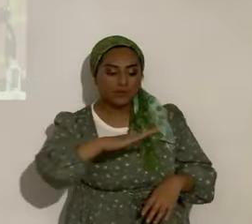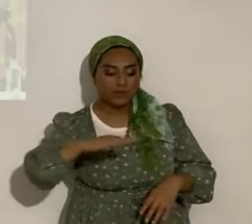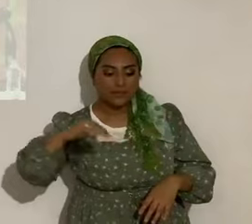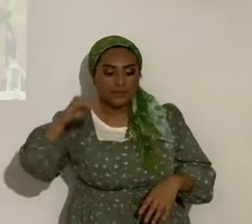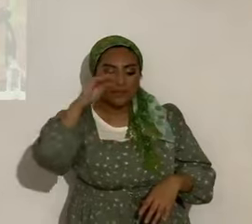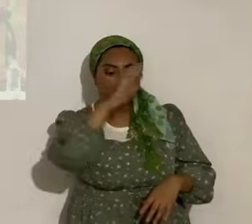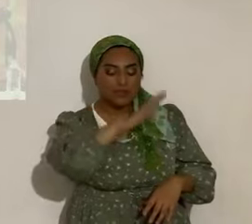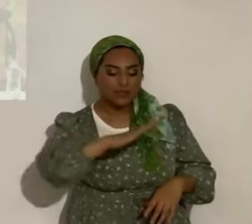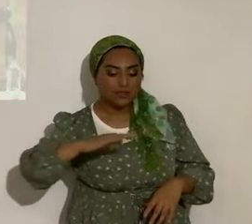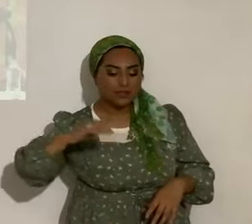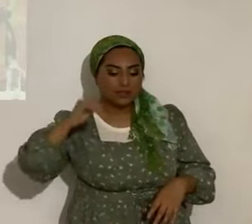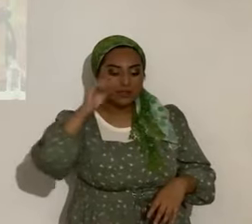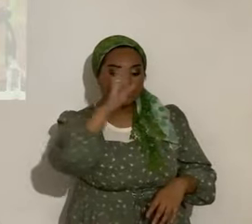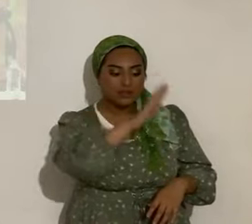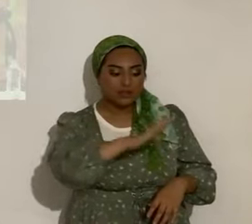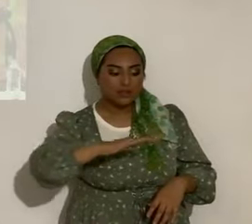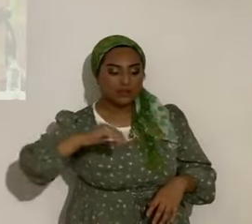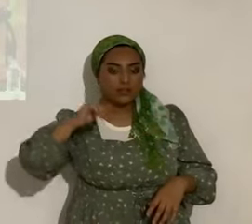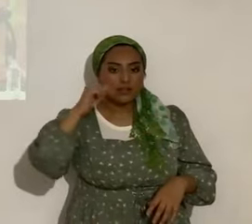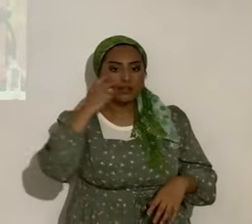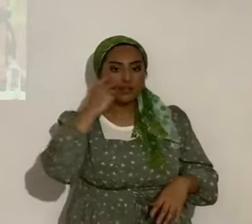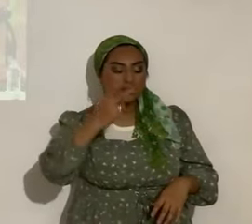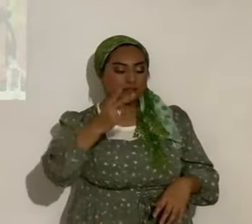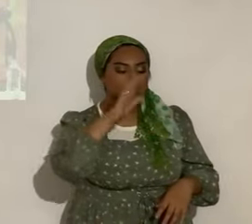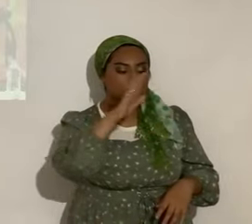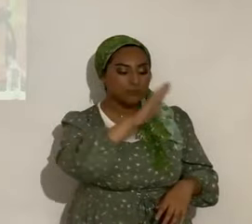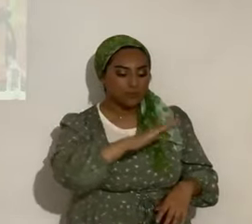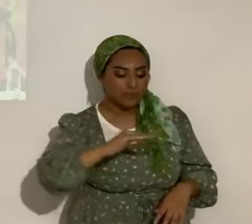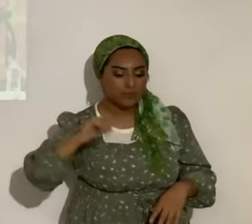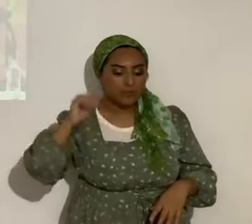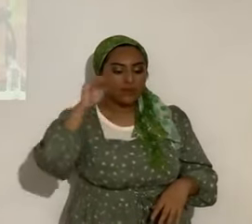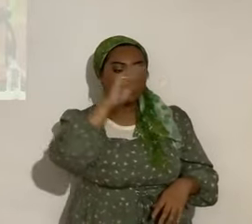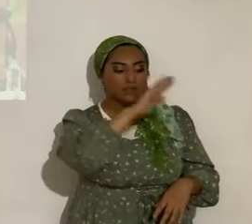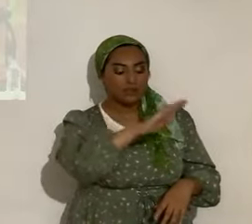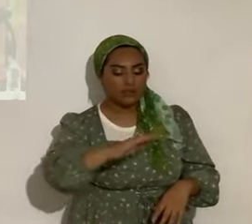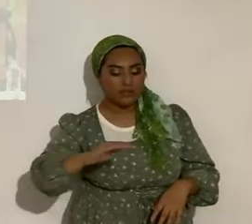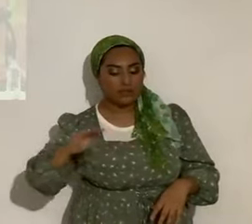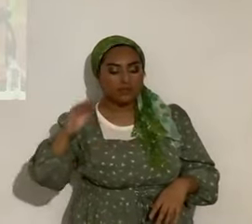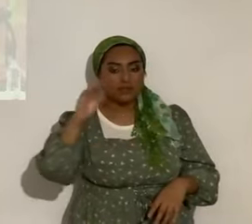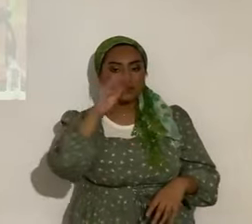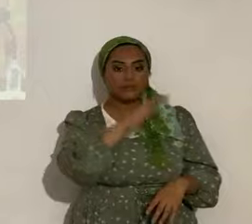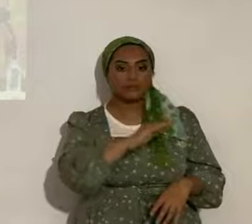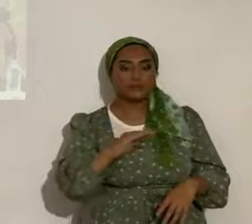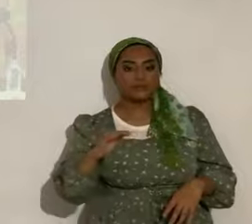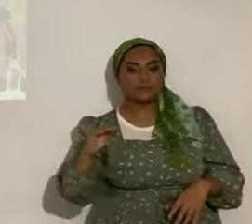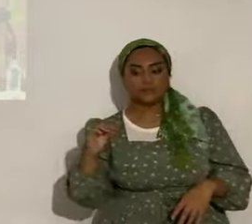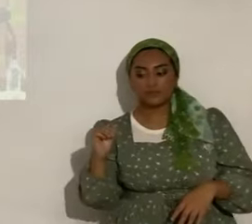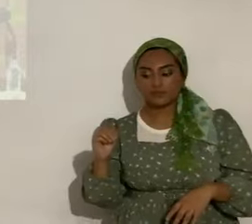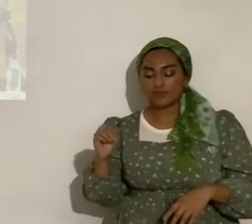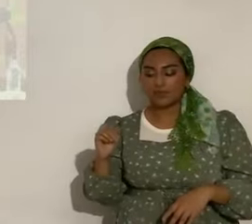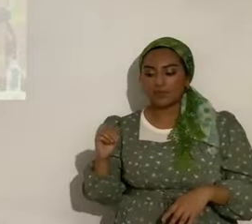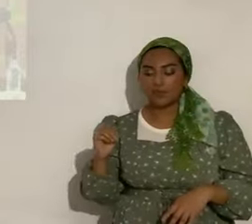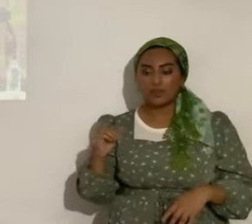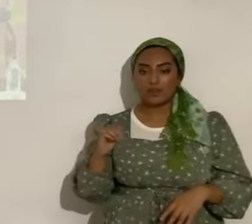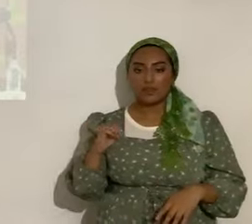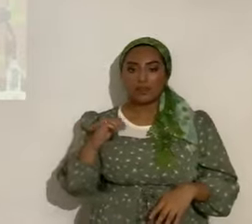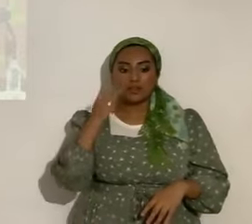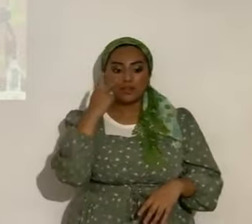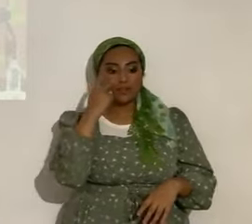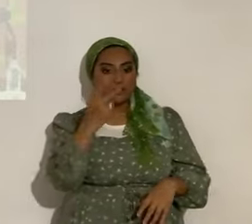derecha, ¿sí? O con la izquierda, si eres zurdo o izquierdo, como se dice. Y vas a ver